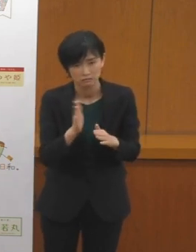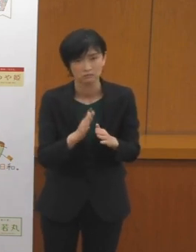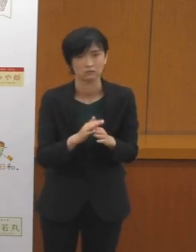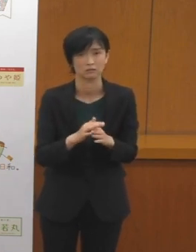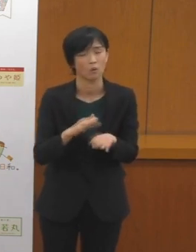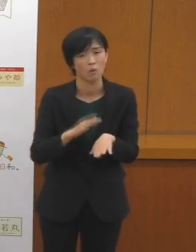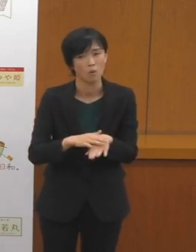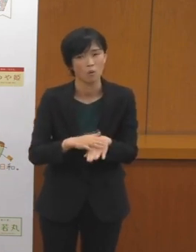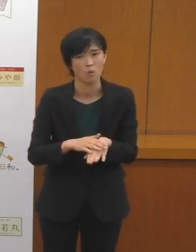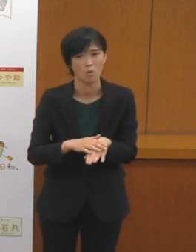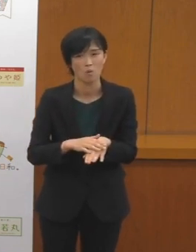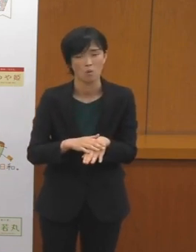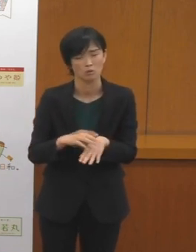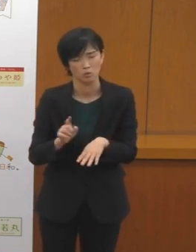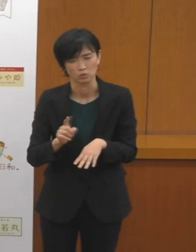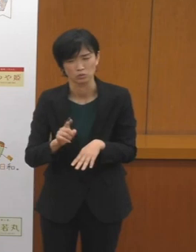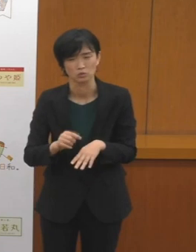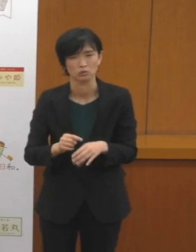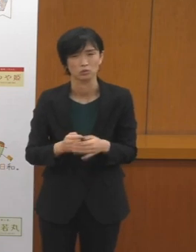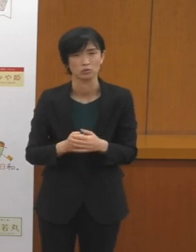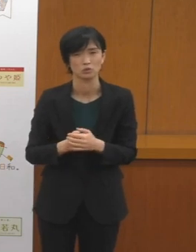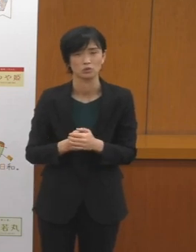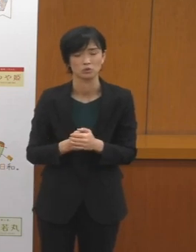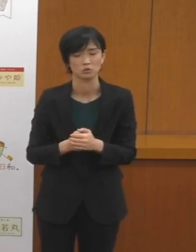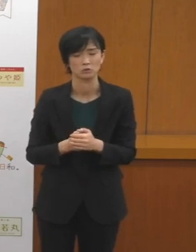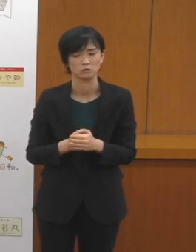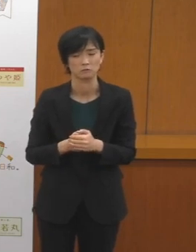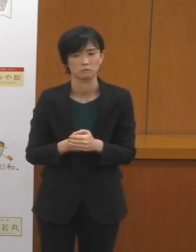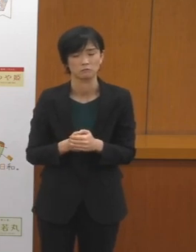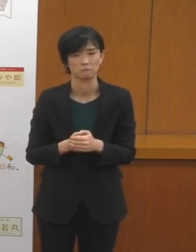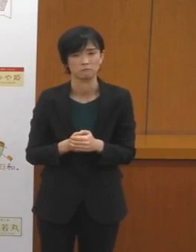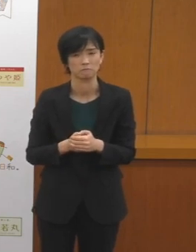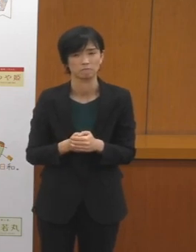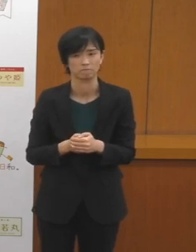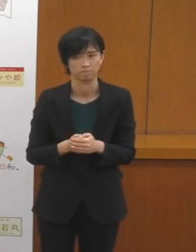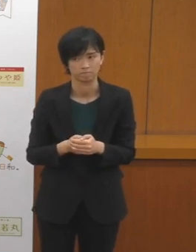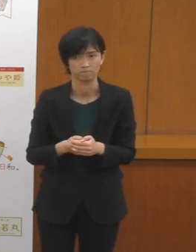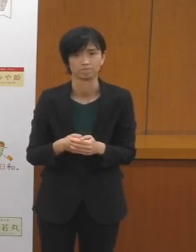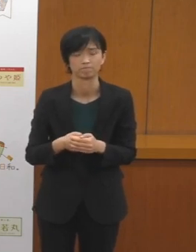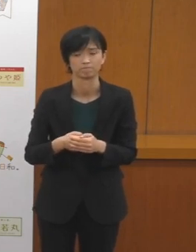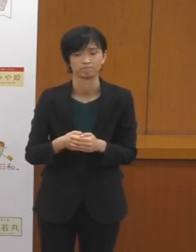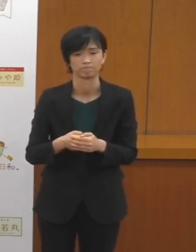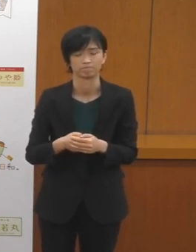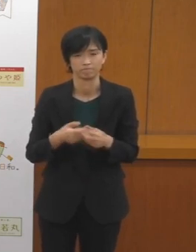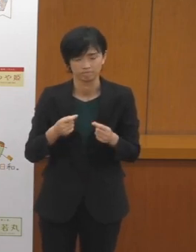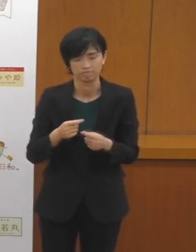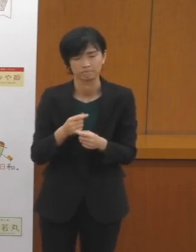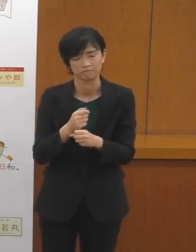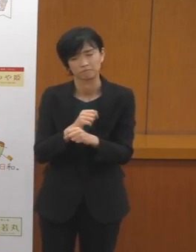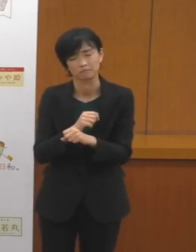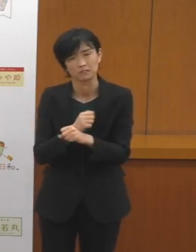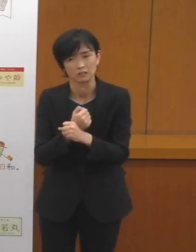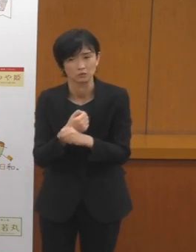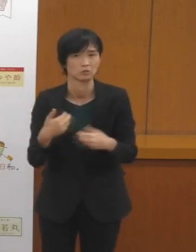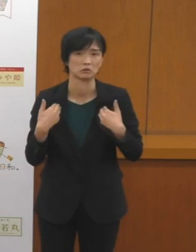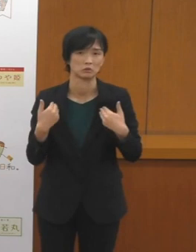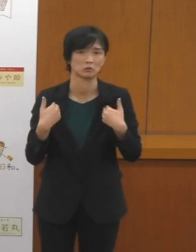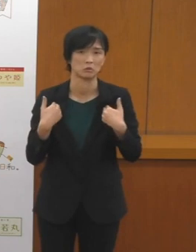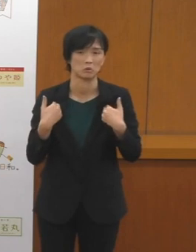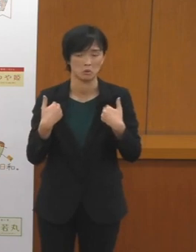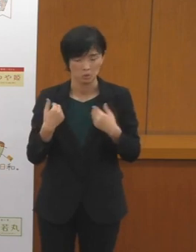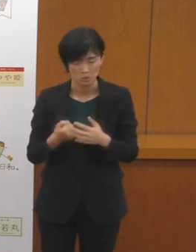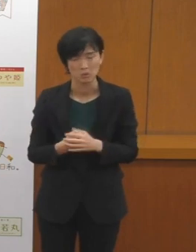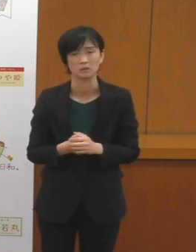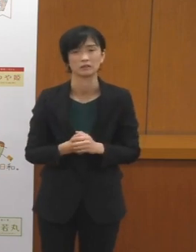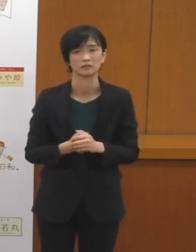から逃れることができるかみたいなことはやはりしっかりと研究して取り組んで